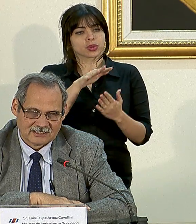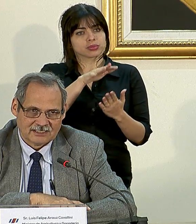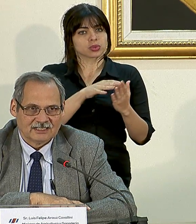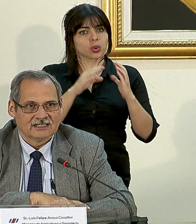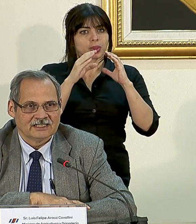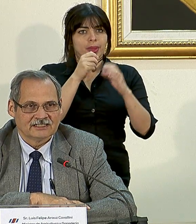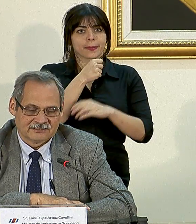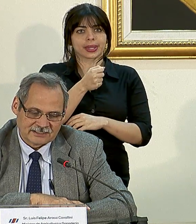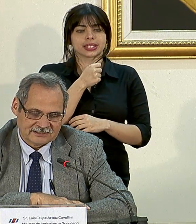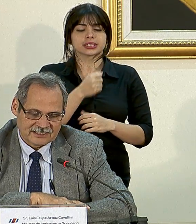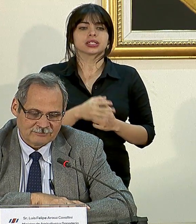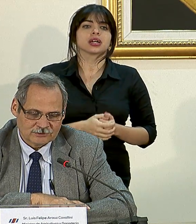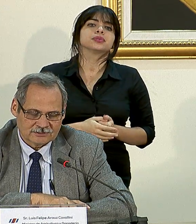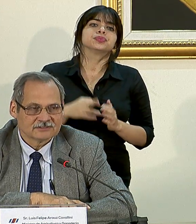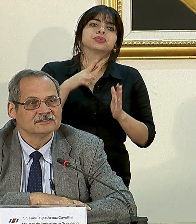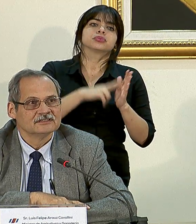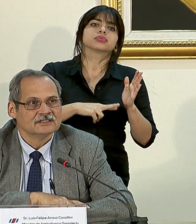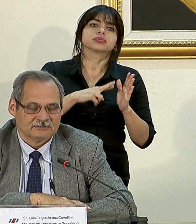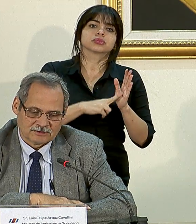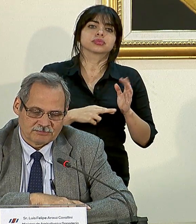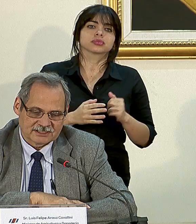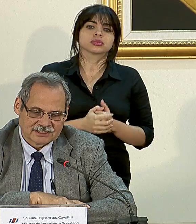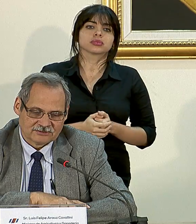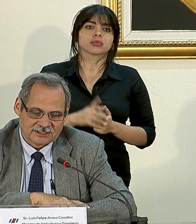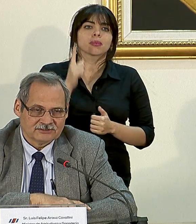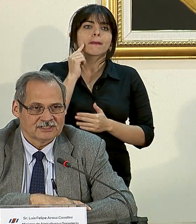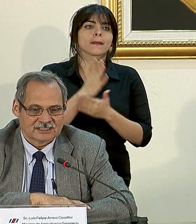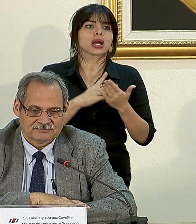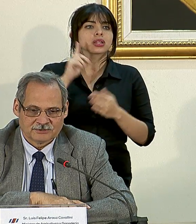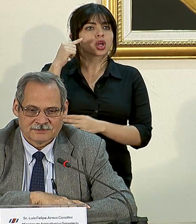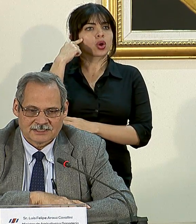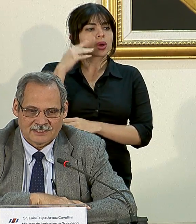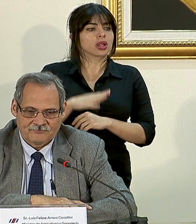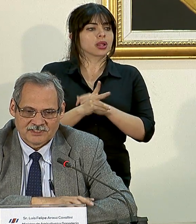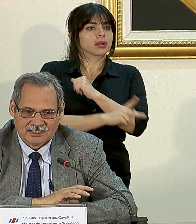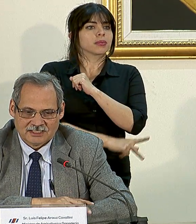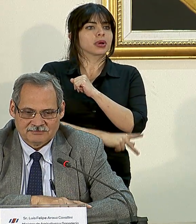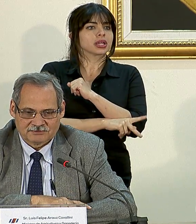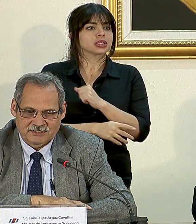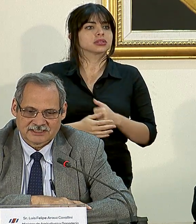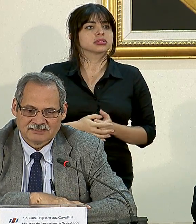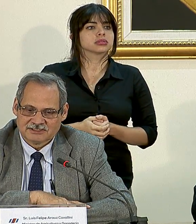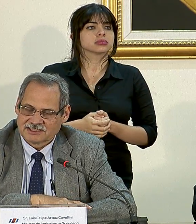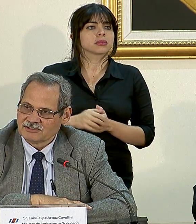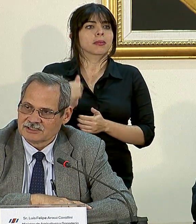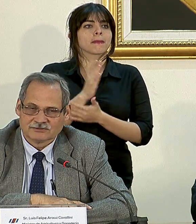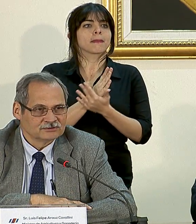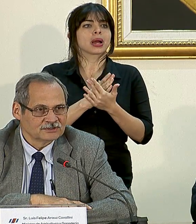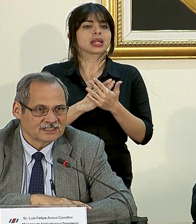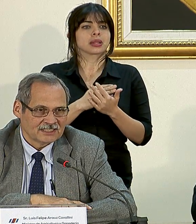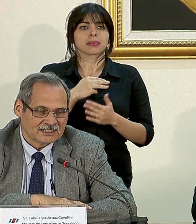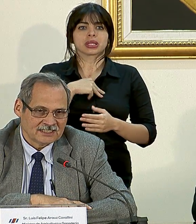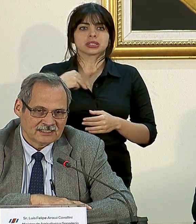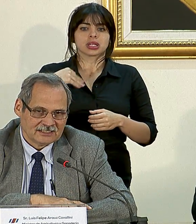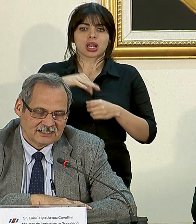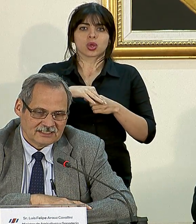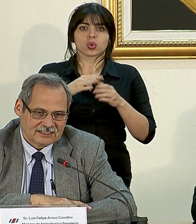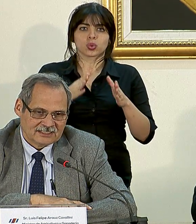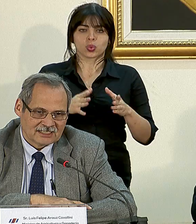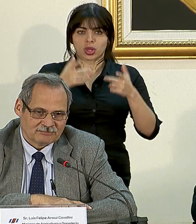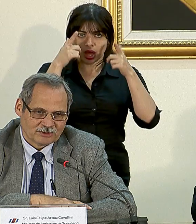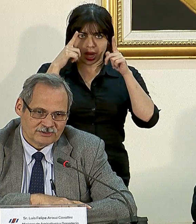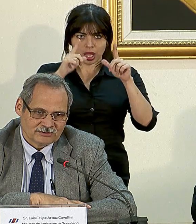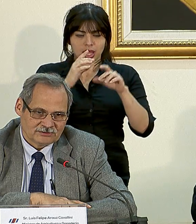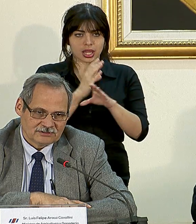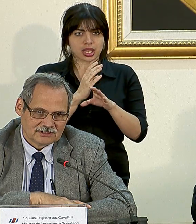prensa. Reiteramos por parte del Gobierno de la República, por parte del Ministerio de Agricultura y Ganadería,